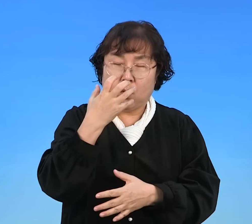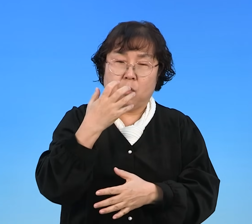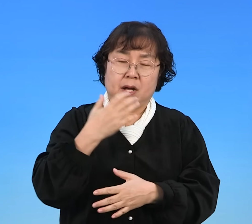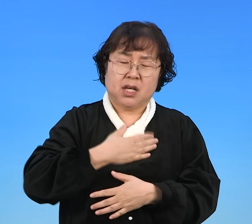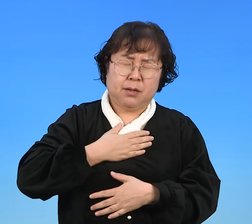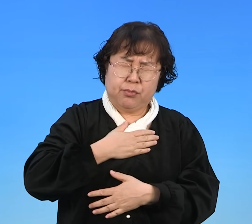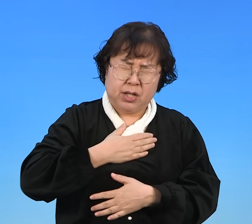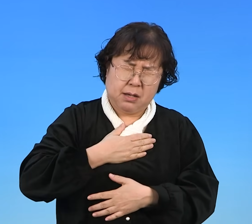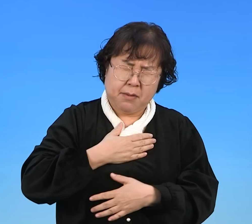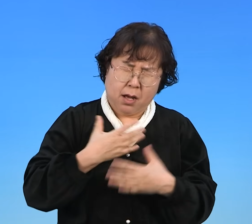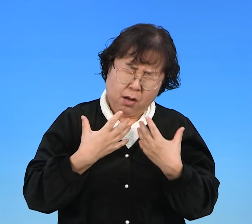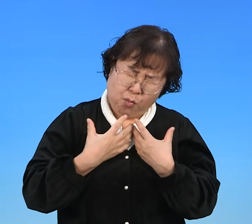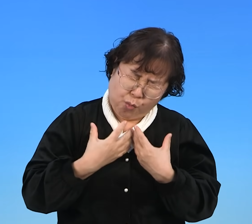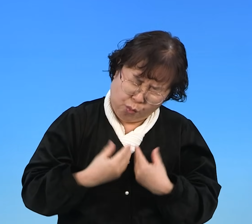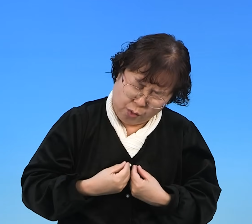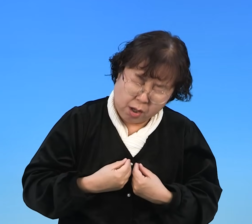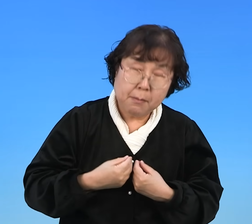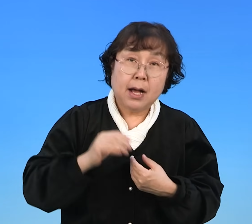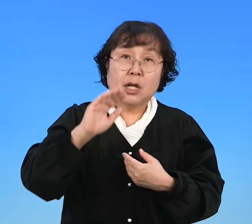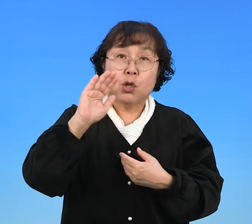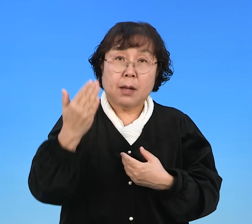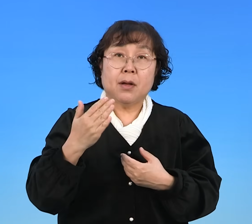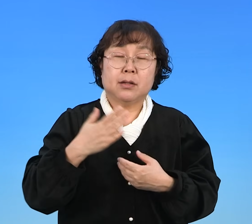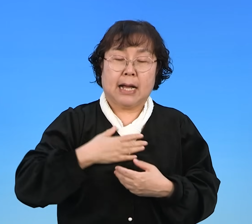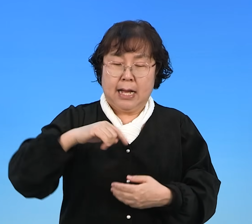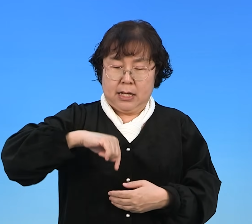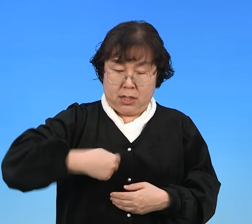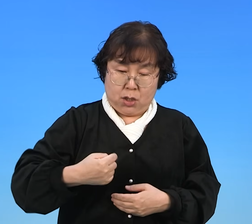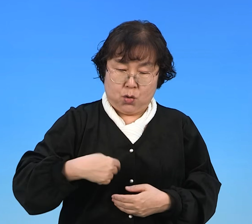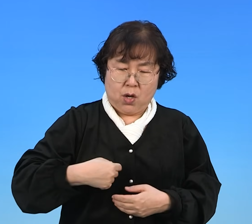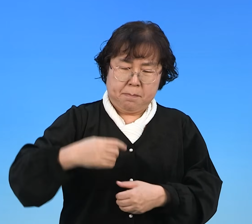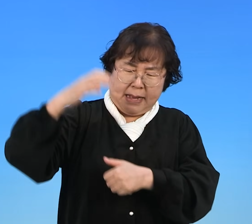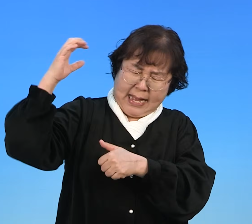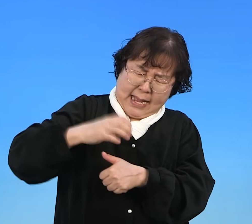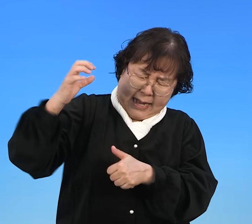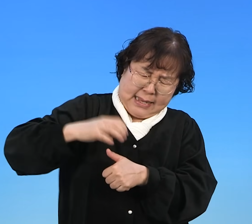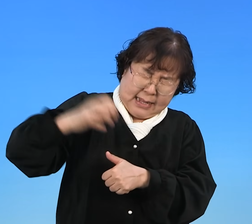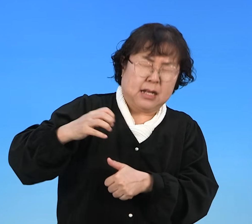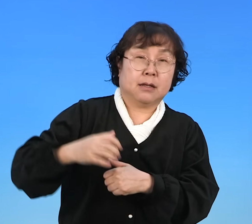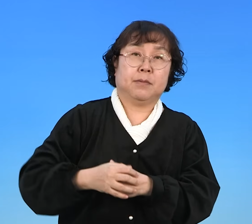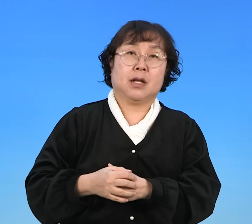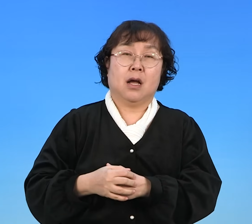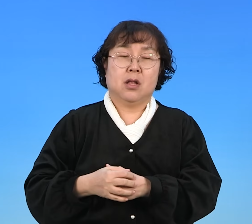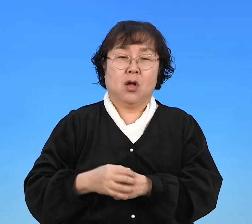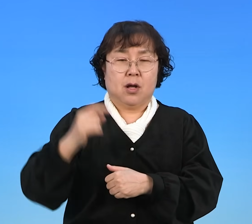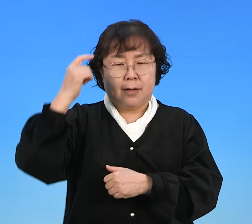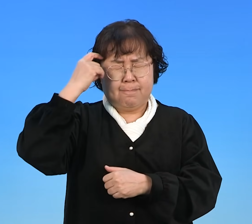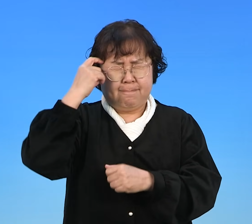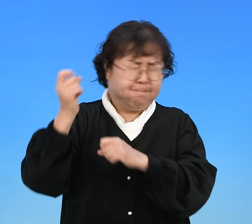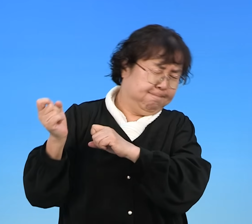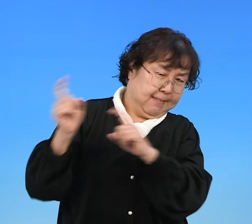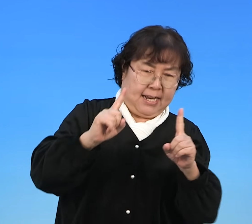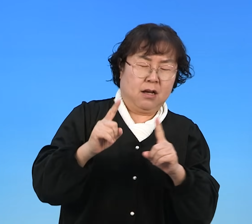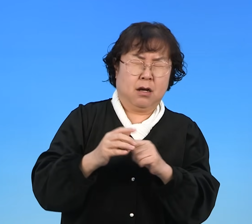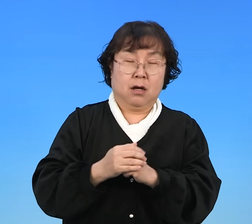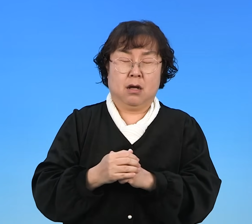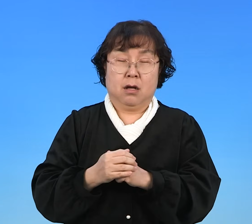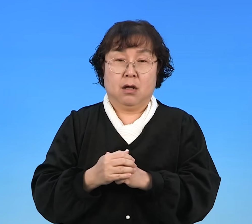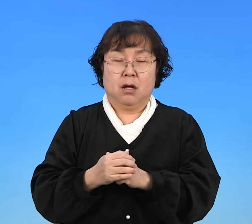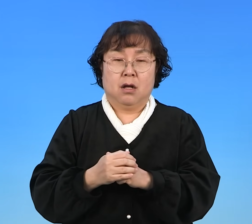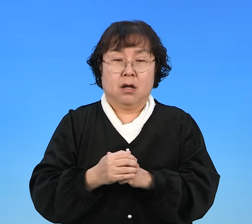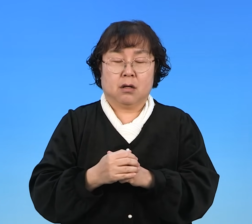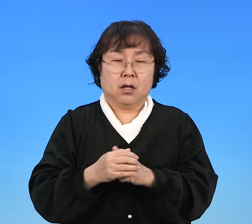정신 차리라고. 뭘 끝까지 그렇게 힘이 빠져 있느냐고. 뭐 누가 봤으면은